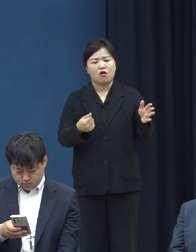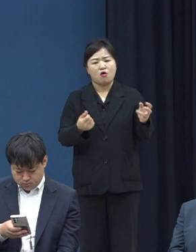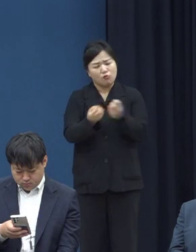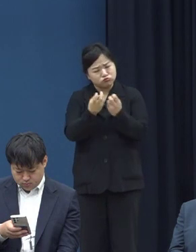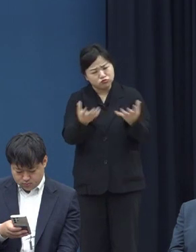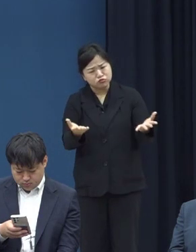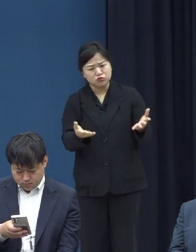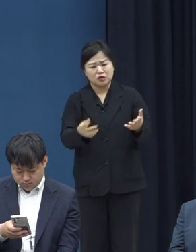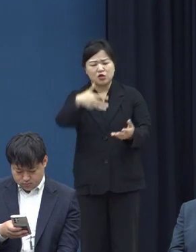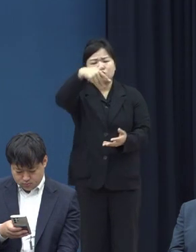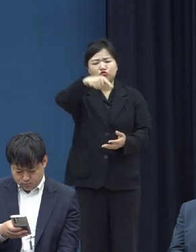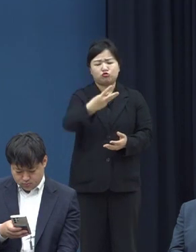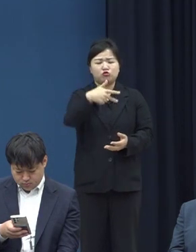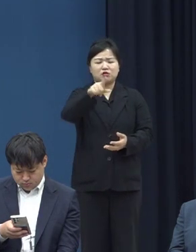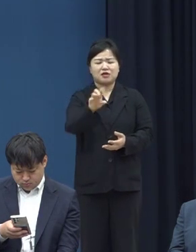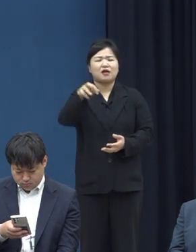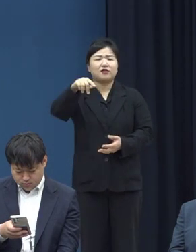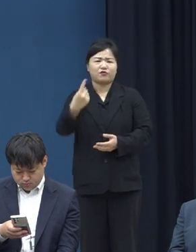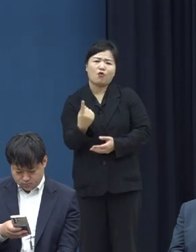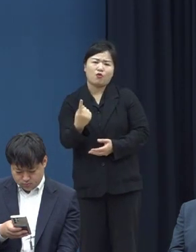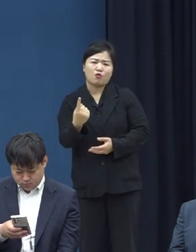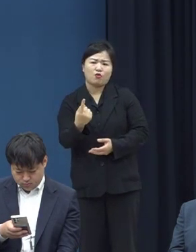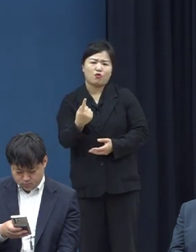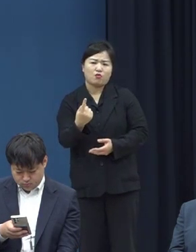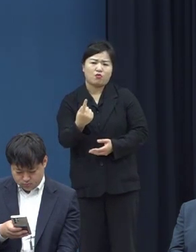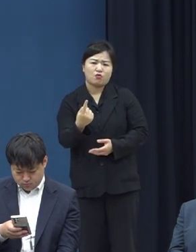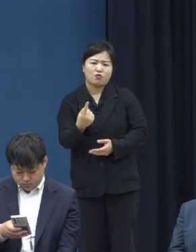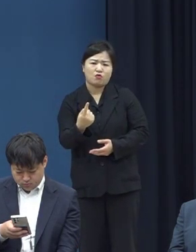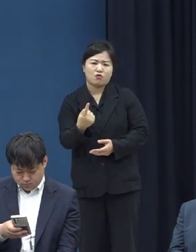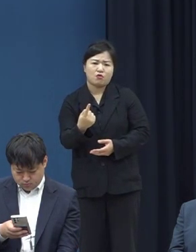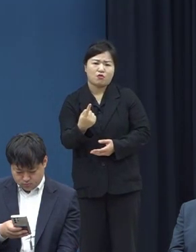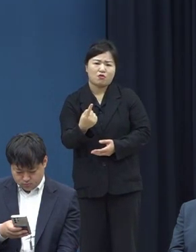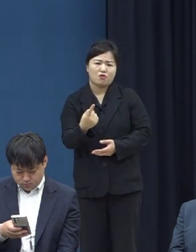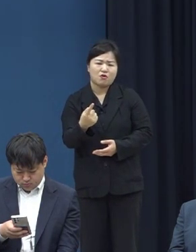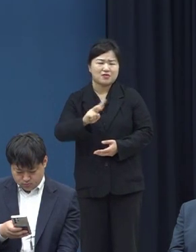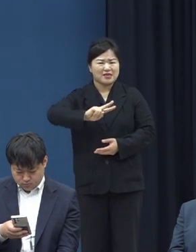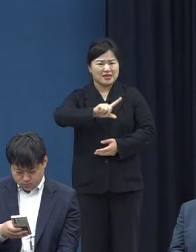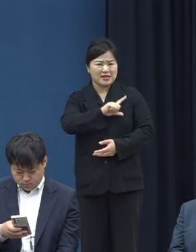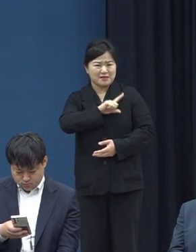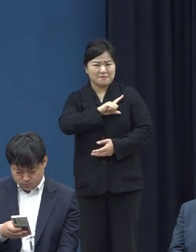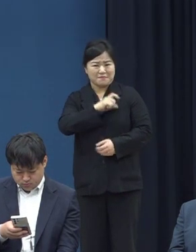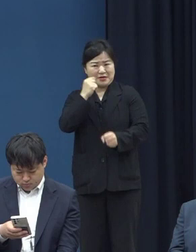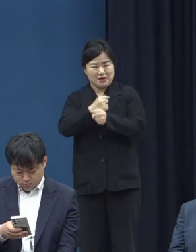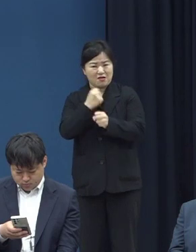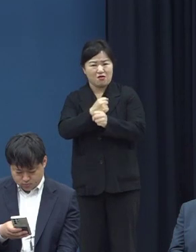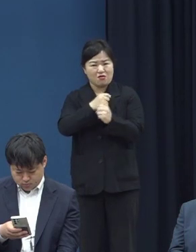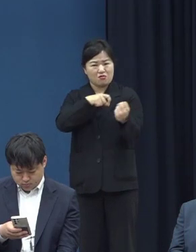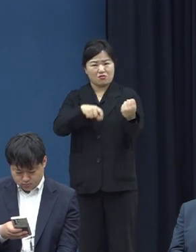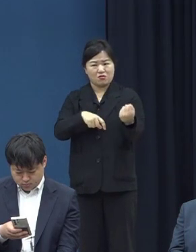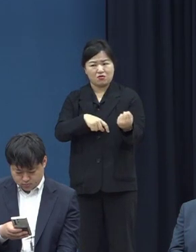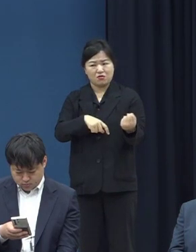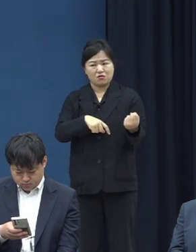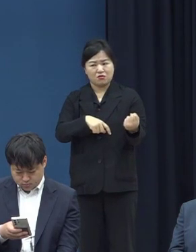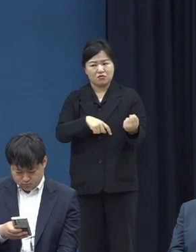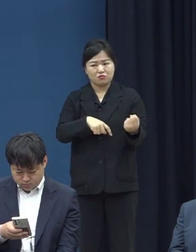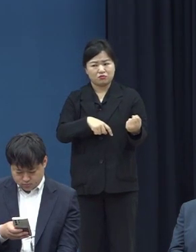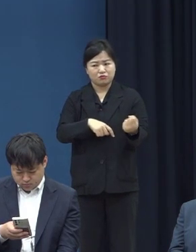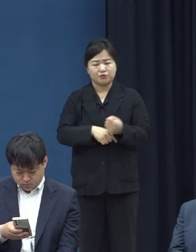수 없이 출입장소라고 하는 그런 궁여지책으로 자구책으로